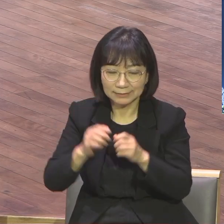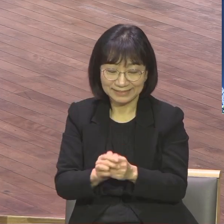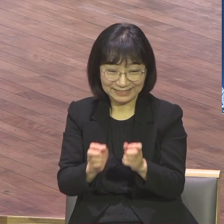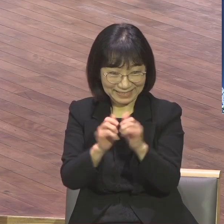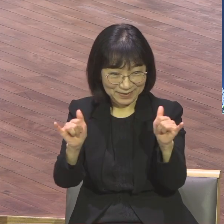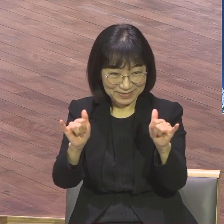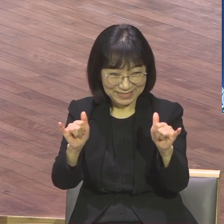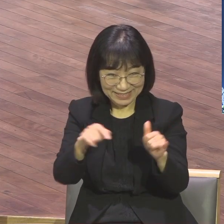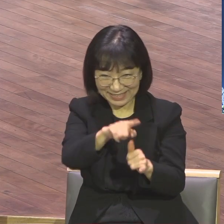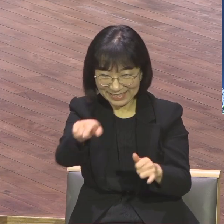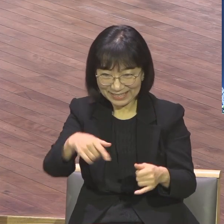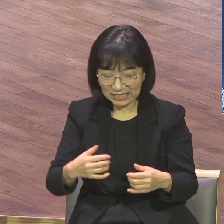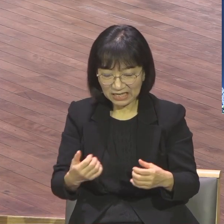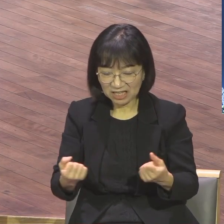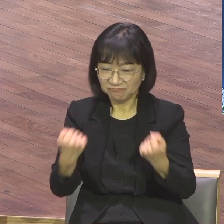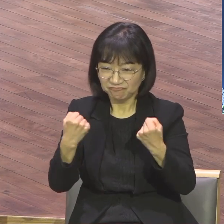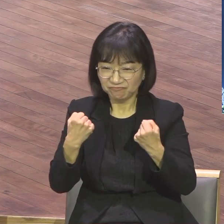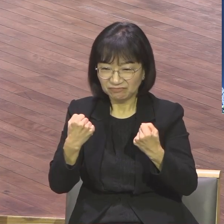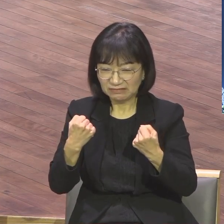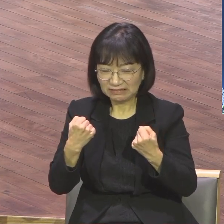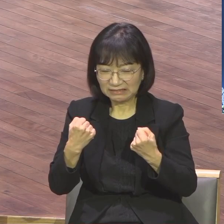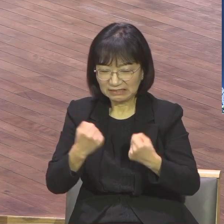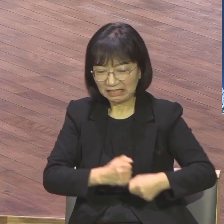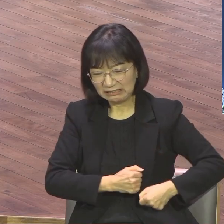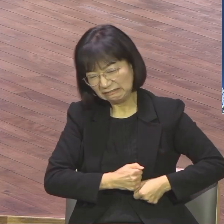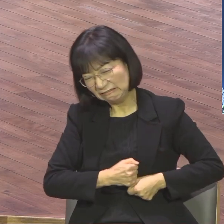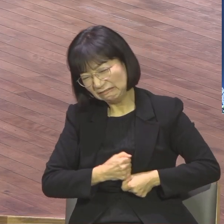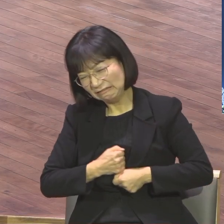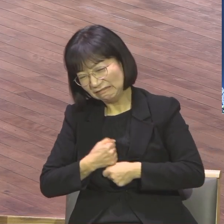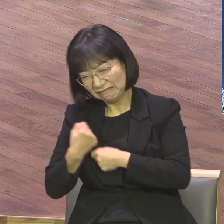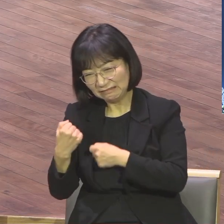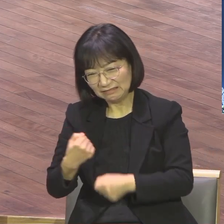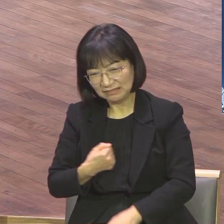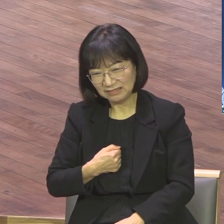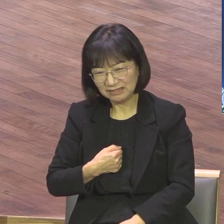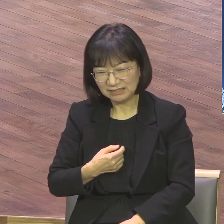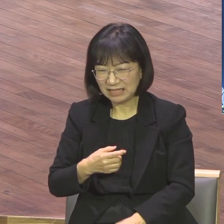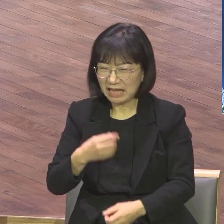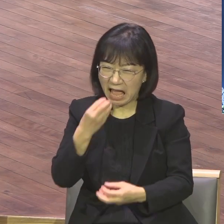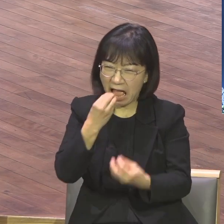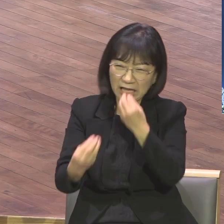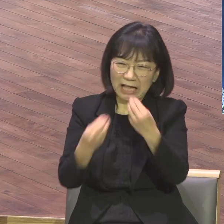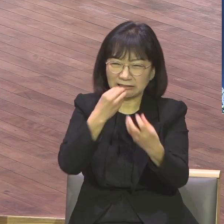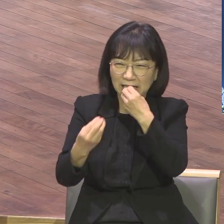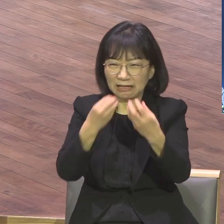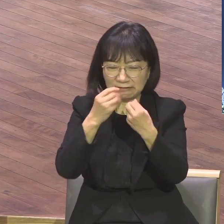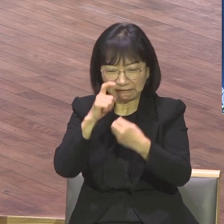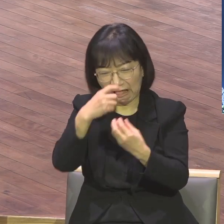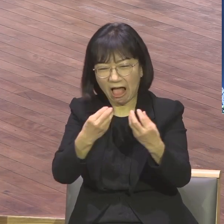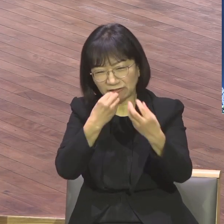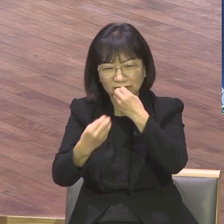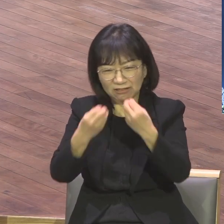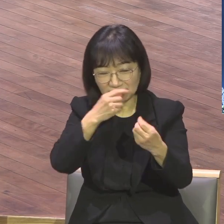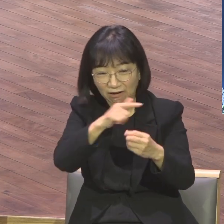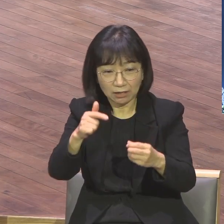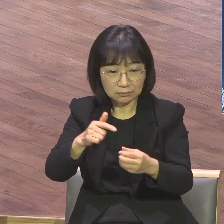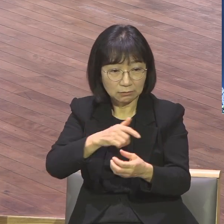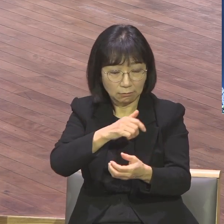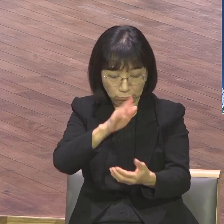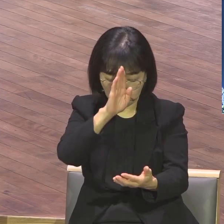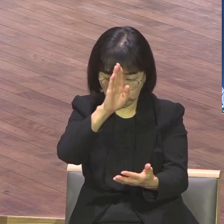건강 관리를 잘 못하다가 보면 병이 올 수 있어요. 뭐 특별한 것도 아닌데 뭐 음식 문제로